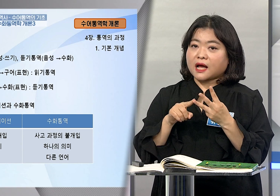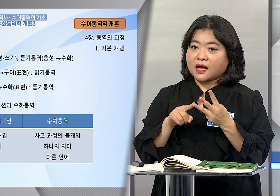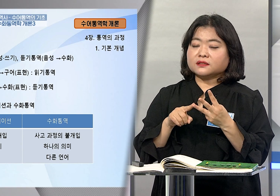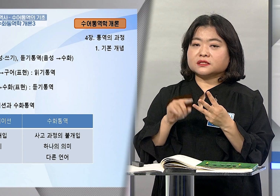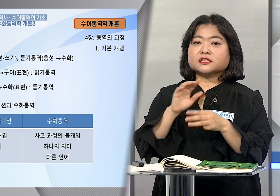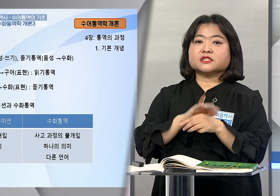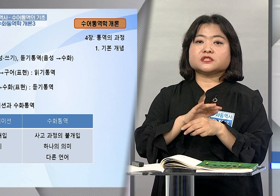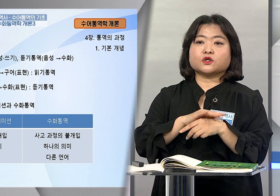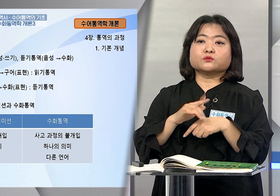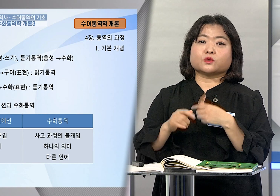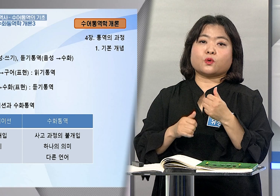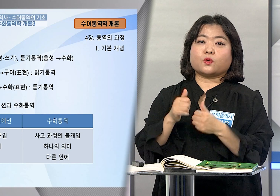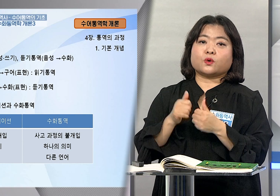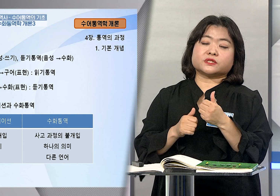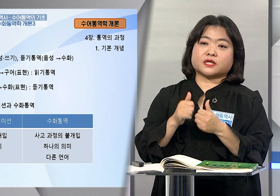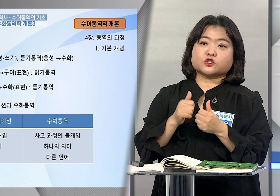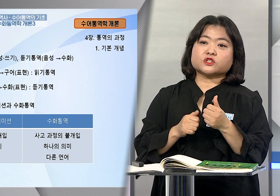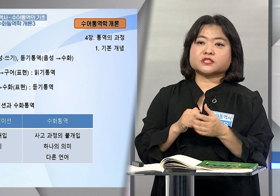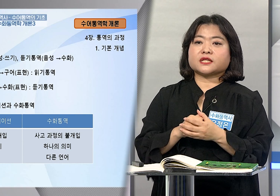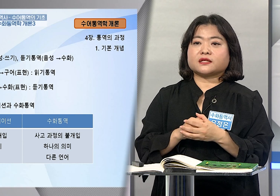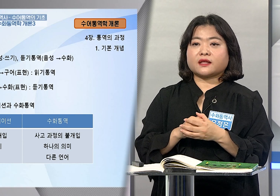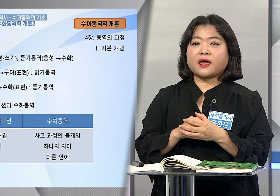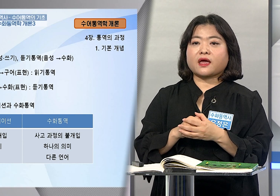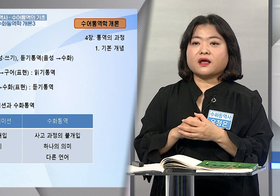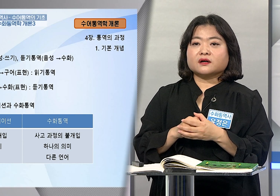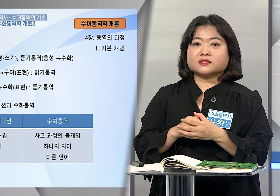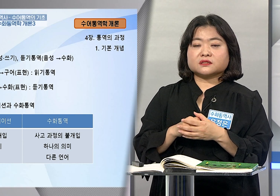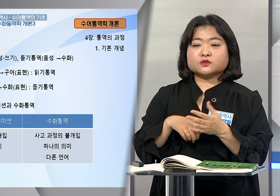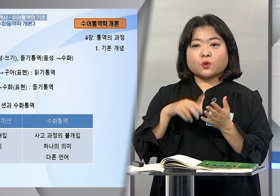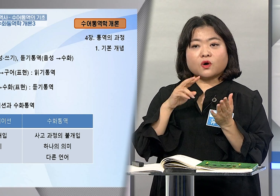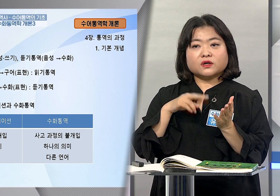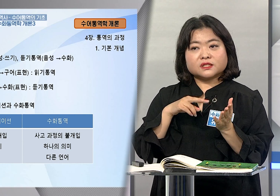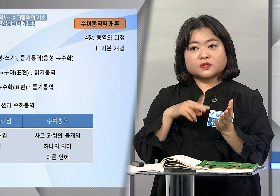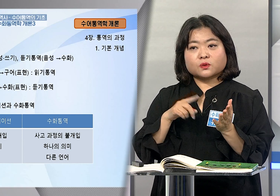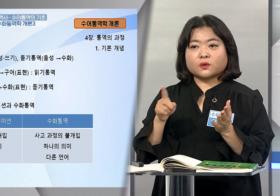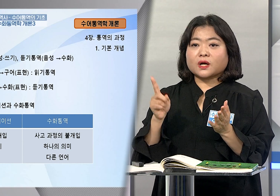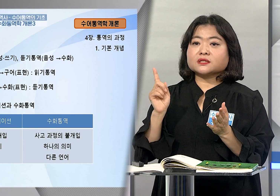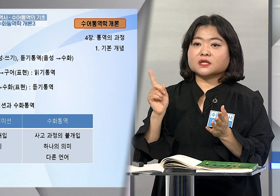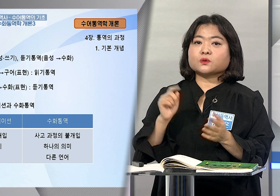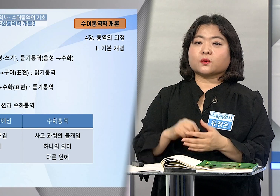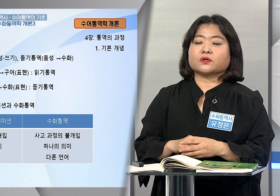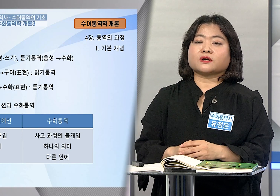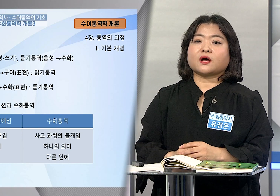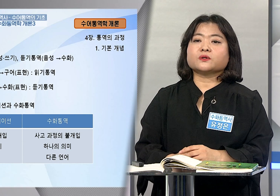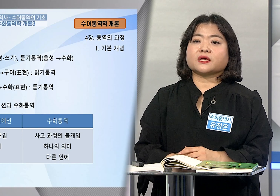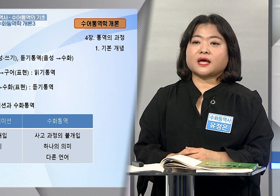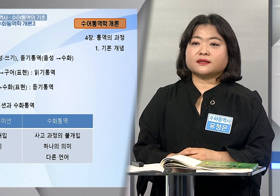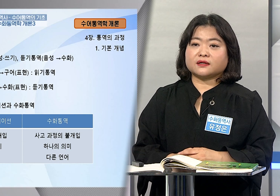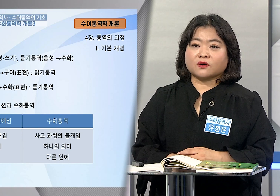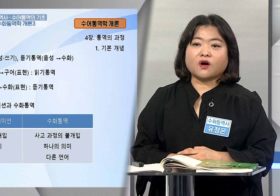가지가 실기시험으로 이제 치러지게 되는데 어쨌든 용어, 읽기통역과 듣기통역이라고 얘기한다는